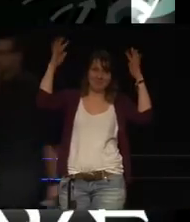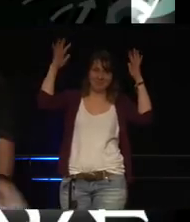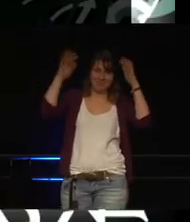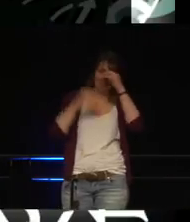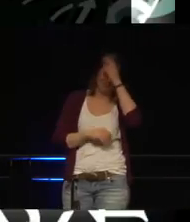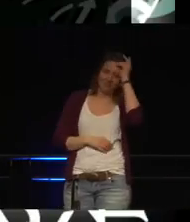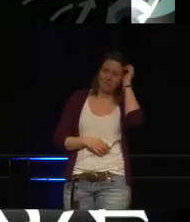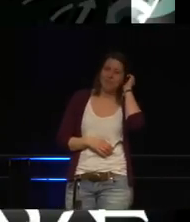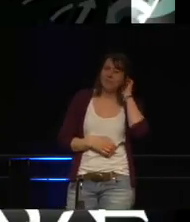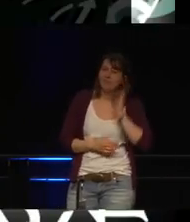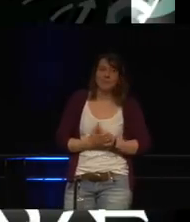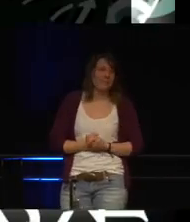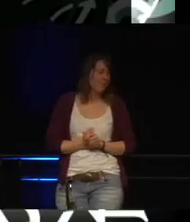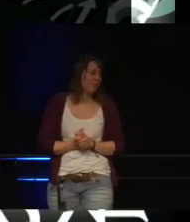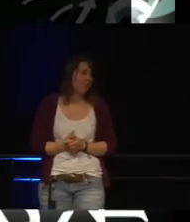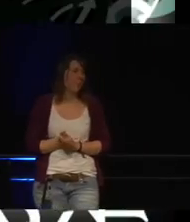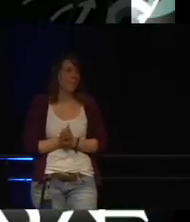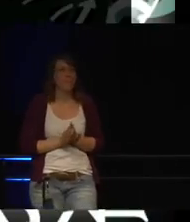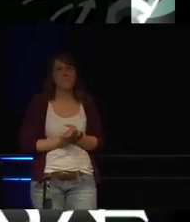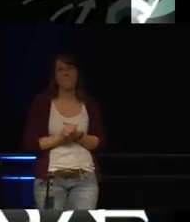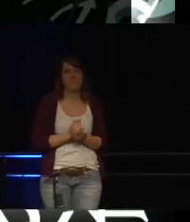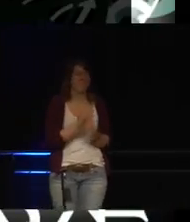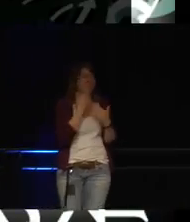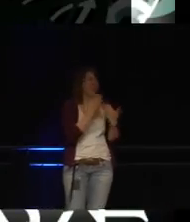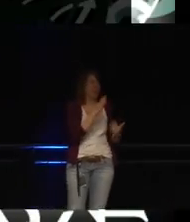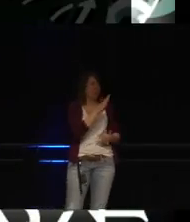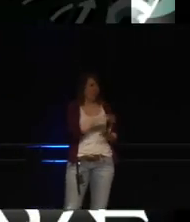atención. Thank you. Aplausos del público.